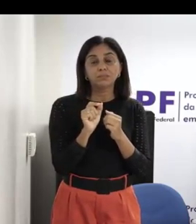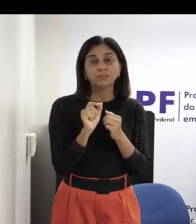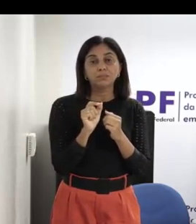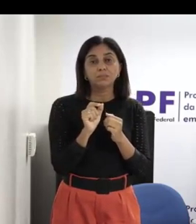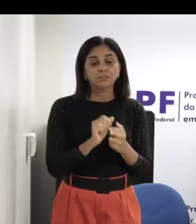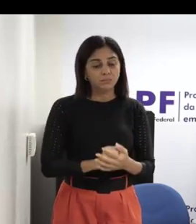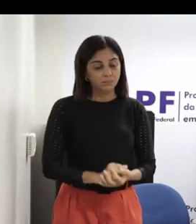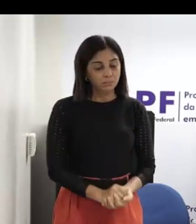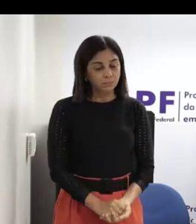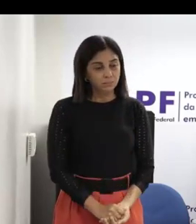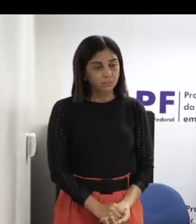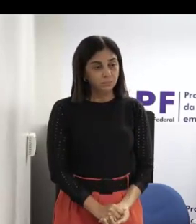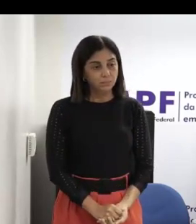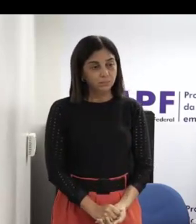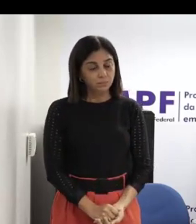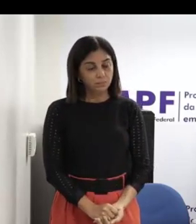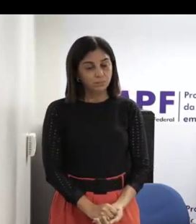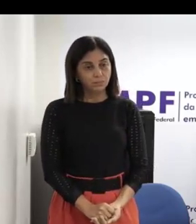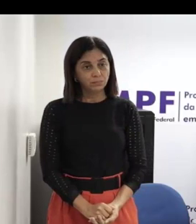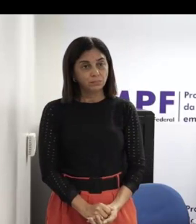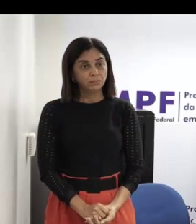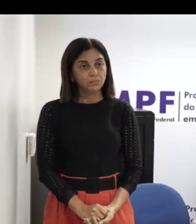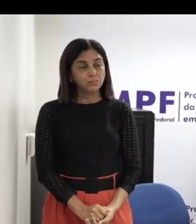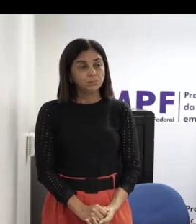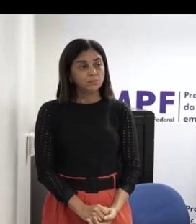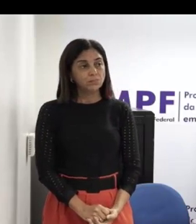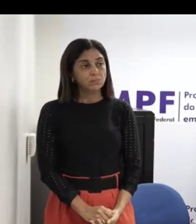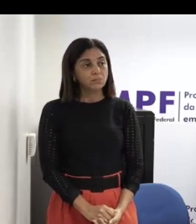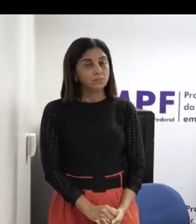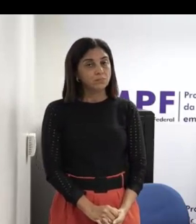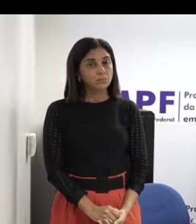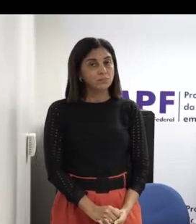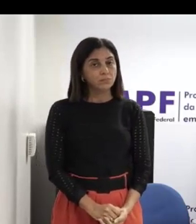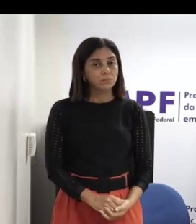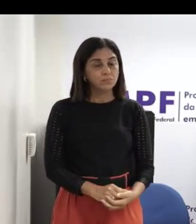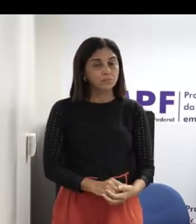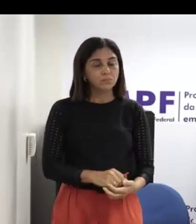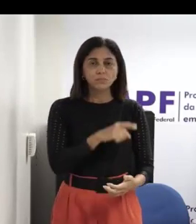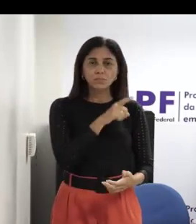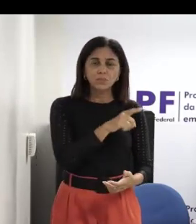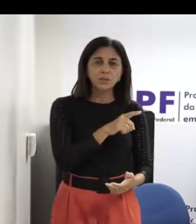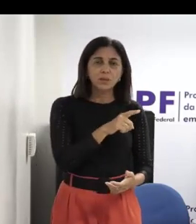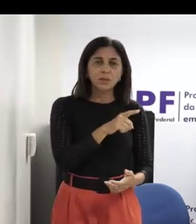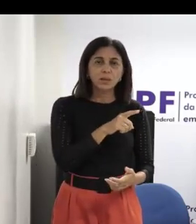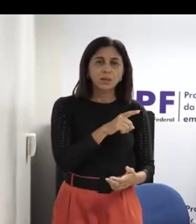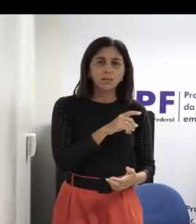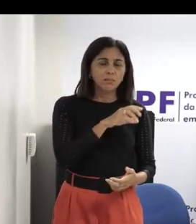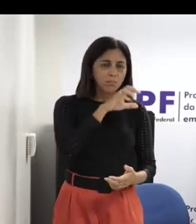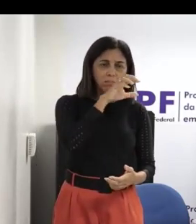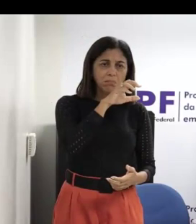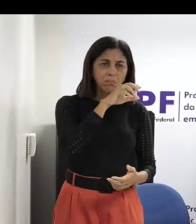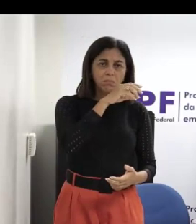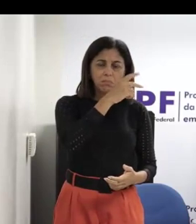a a situação o receio e e o que eu posso fazer é pedir encarecidamente que não